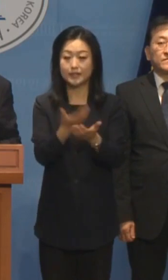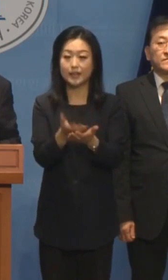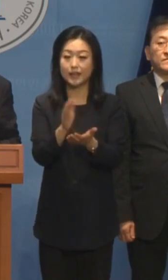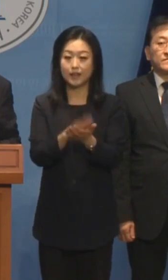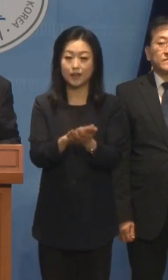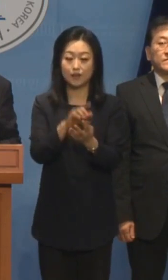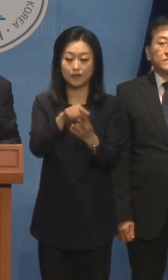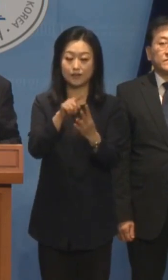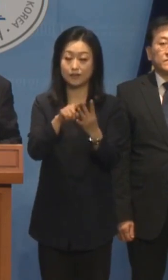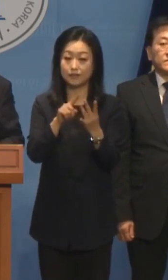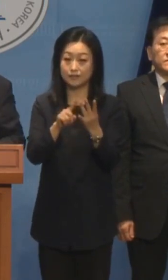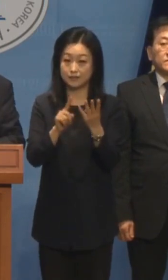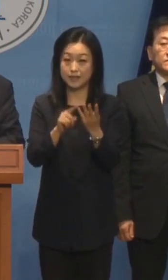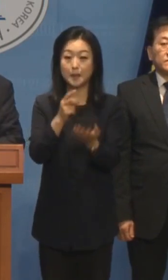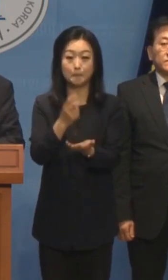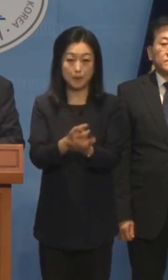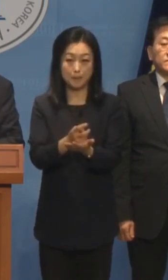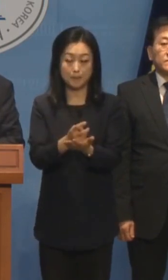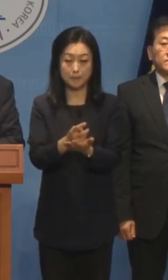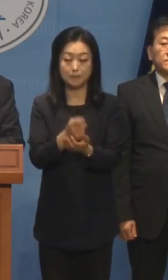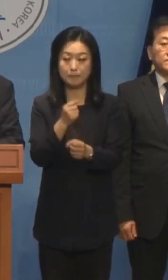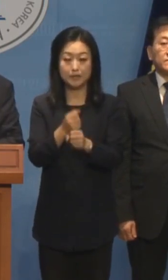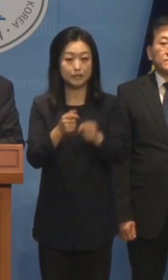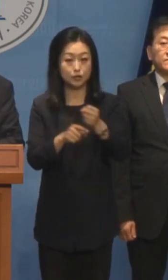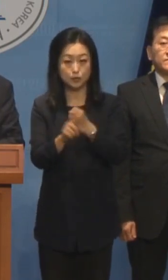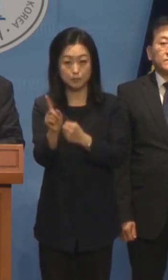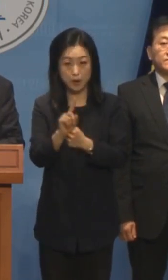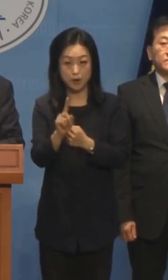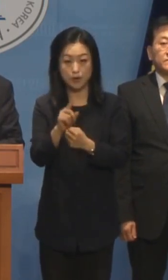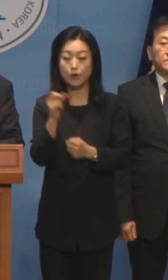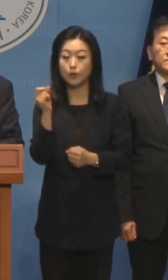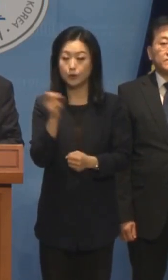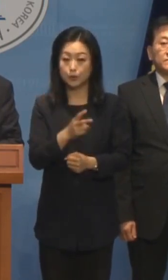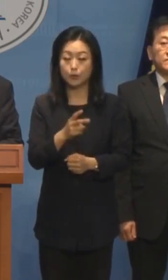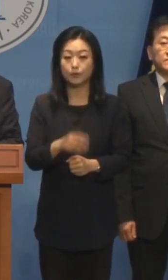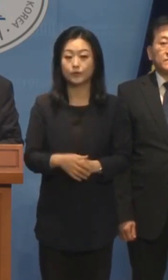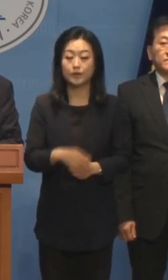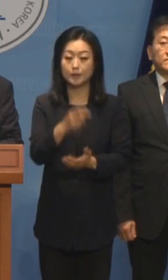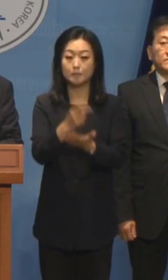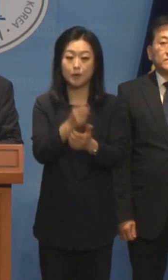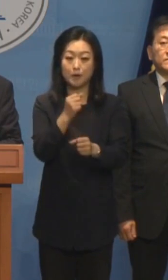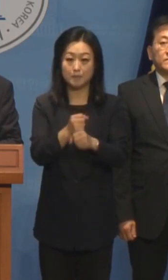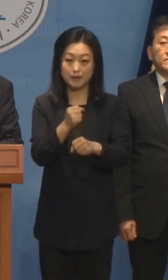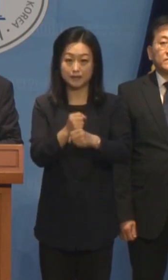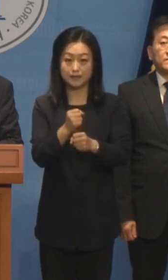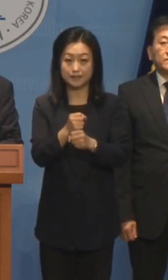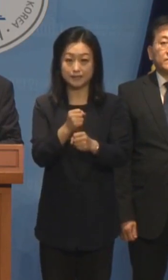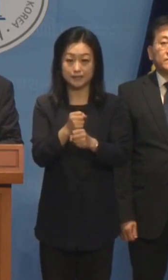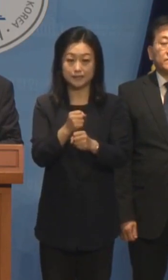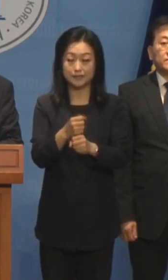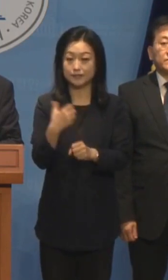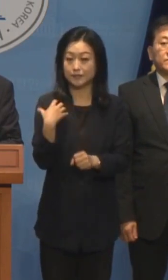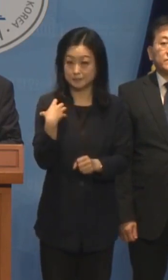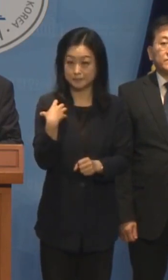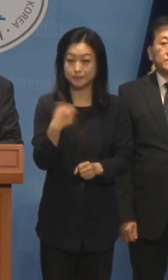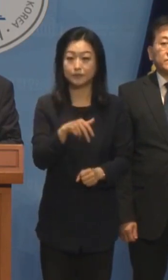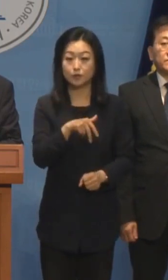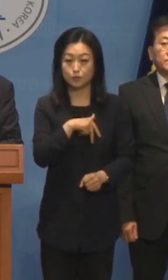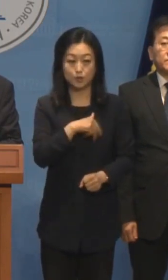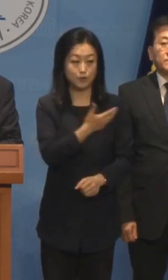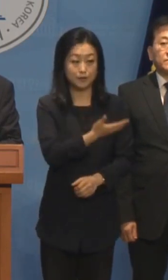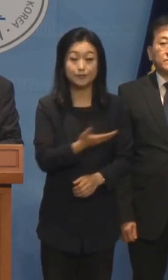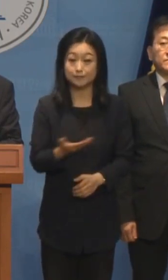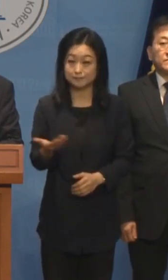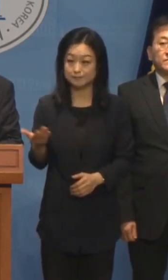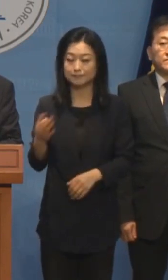4법의 입법의 배경, 그리고 그 4법을 발의하신 대표 발의하신 의원님들이